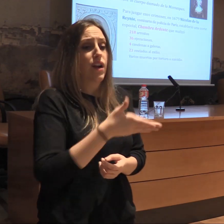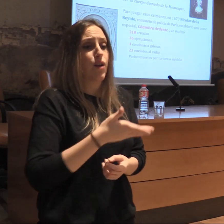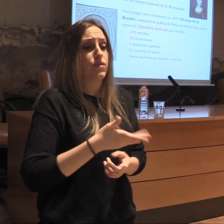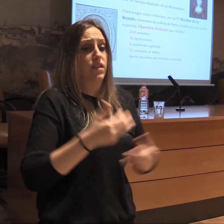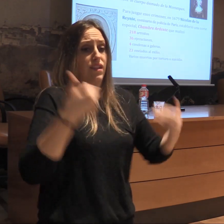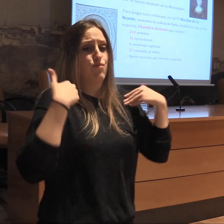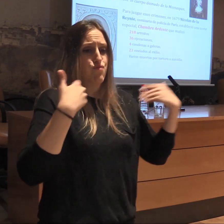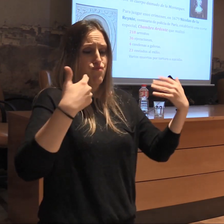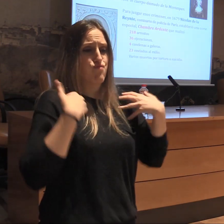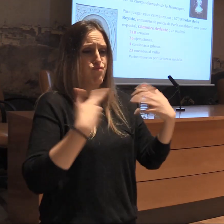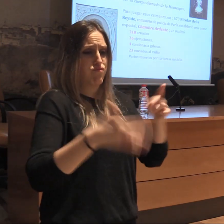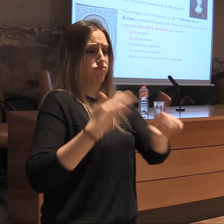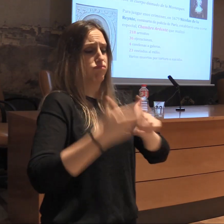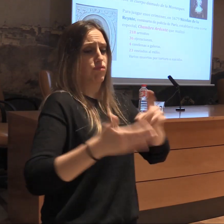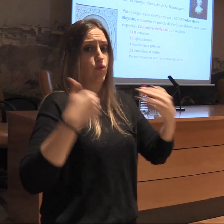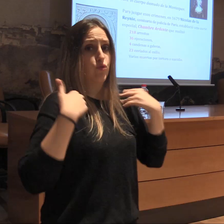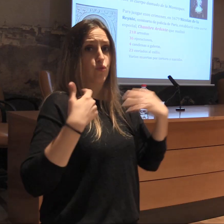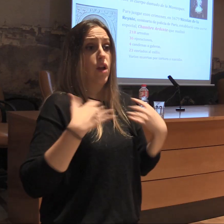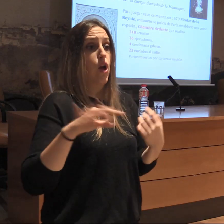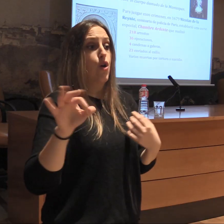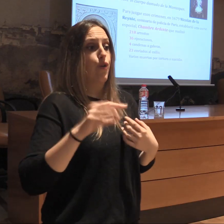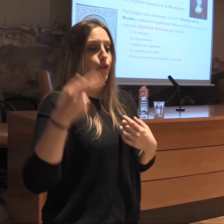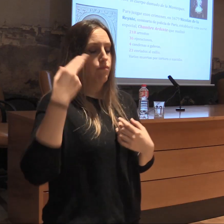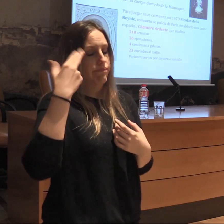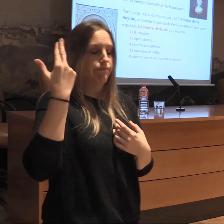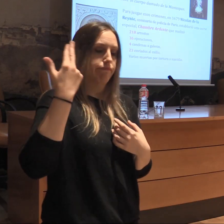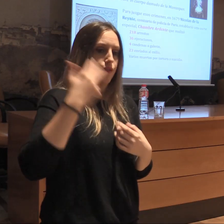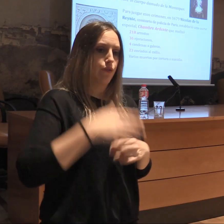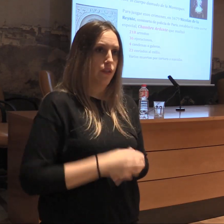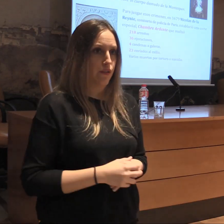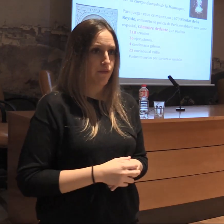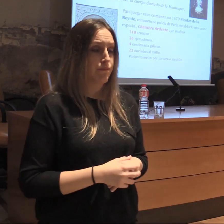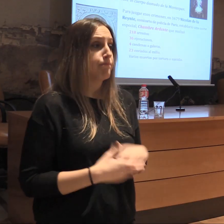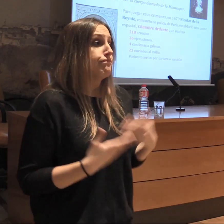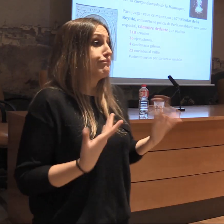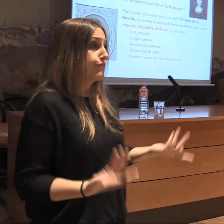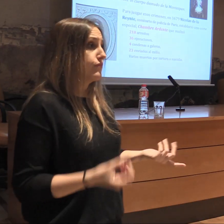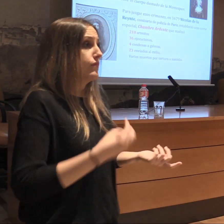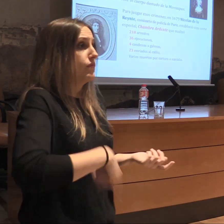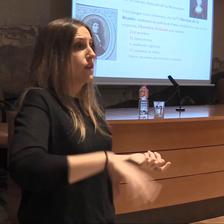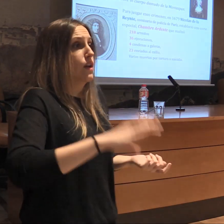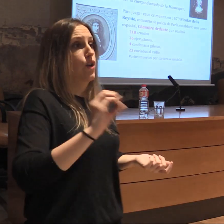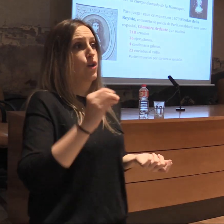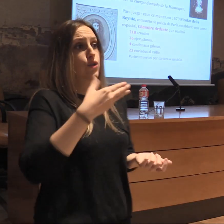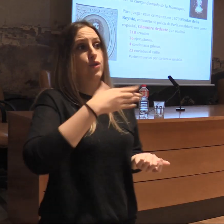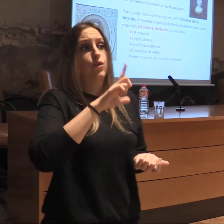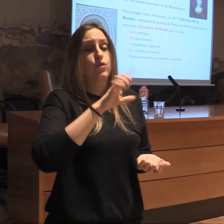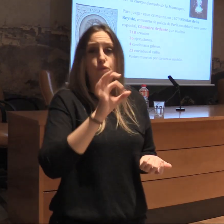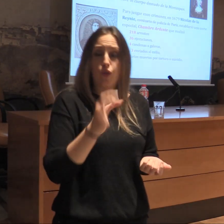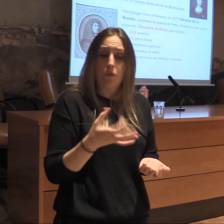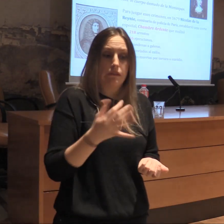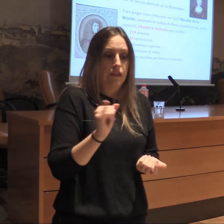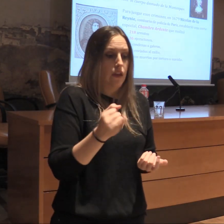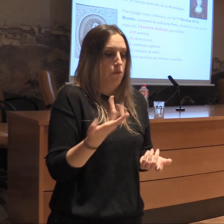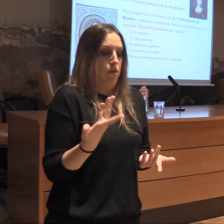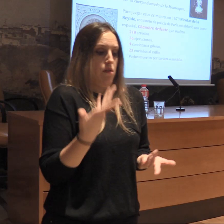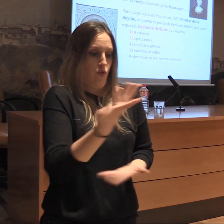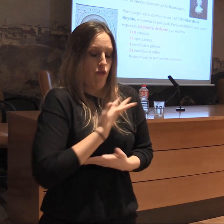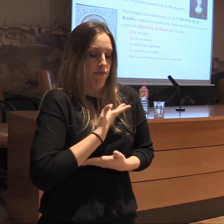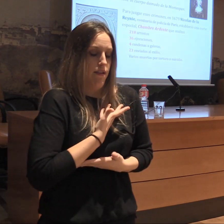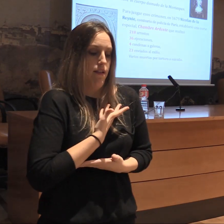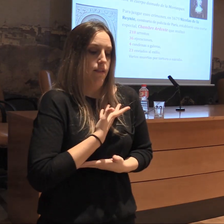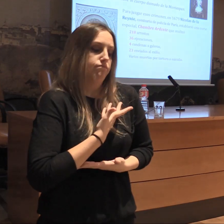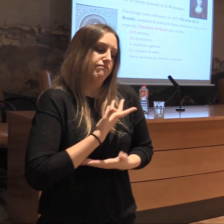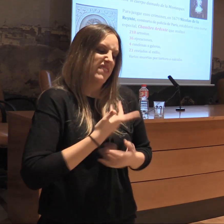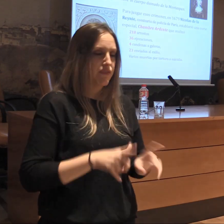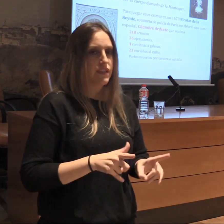En general, los nobles tuvieron unas condenas mucho, mucho más leves que las personas que no eran nobles.